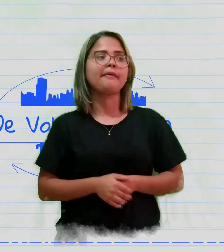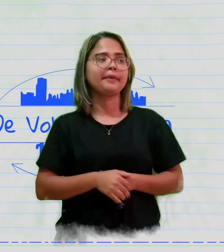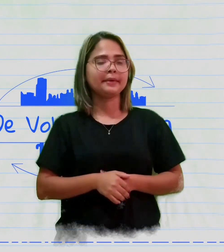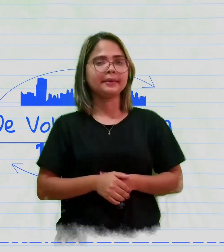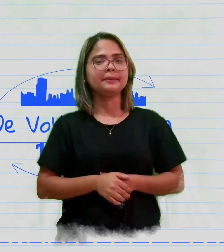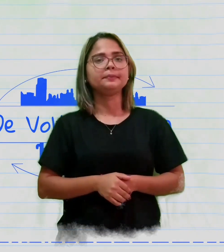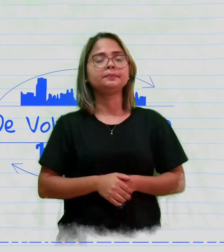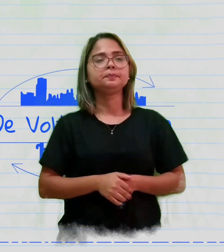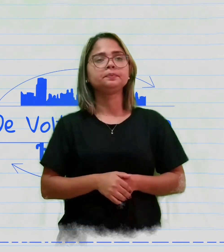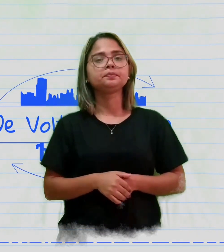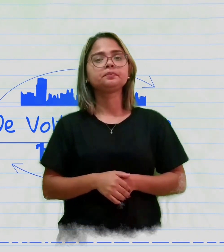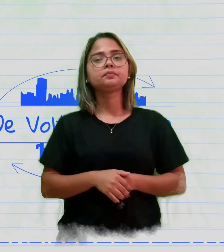nesse sentido, porque começou